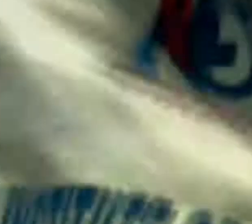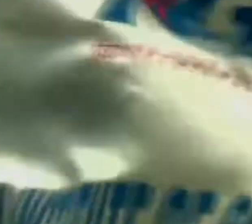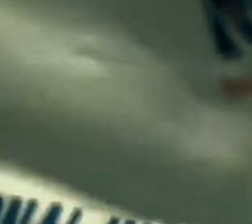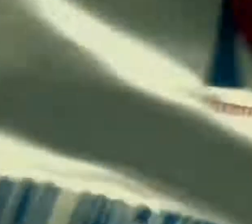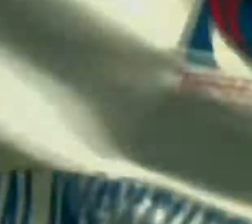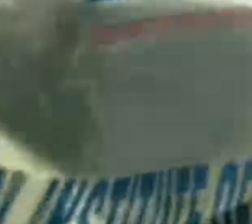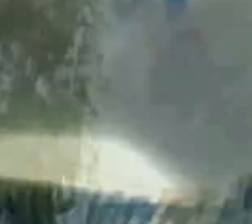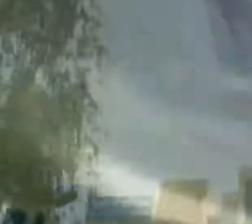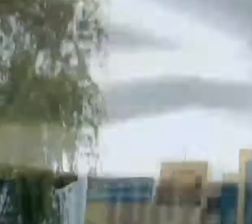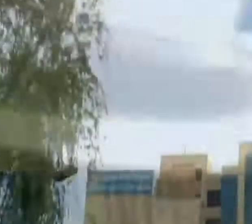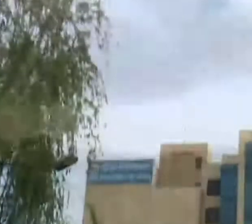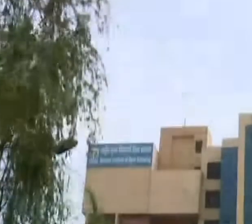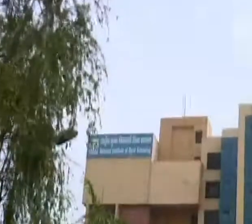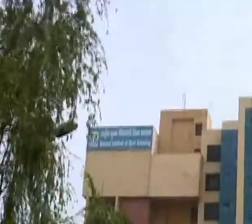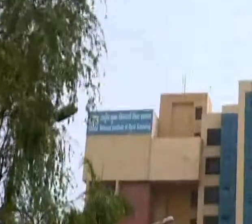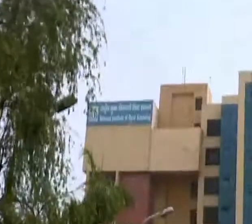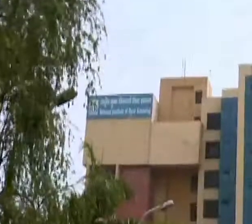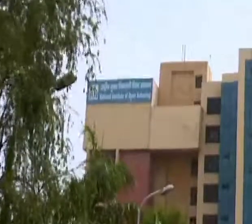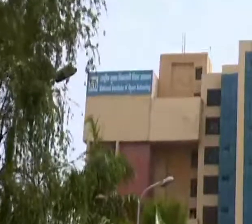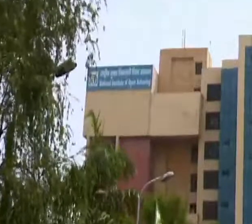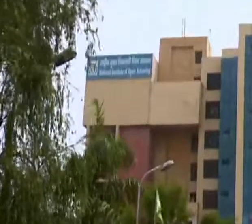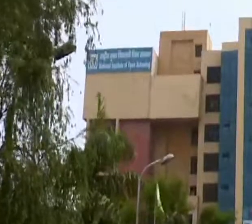विद्यालय जो मुक्त हो।